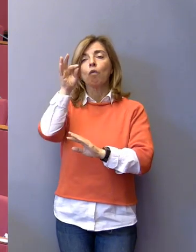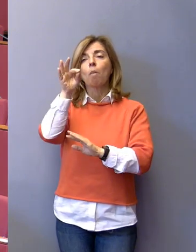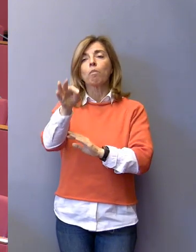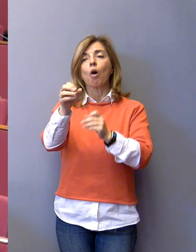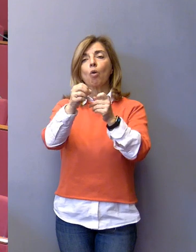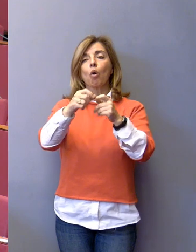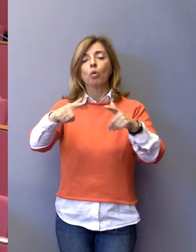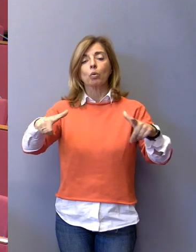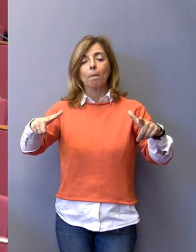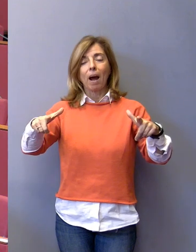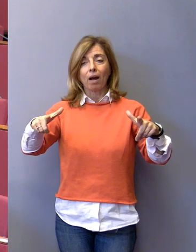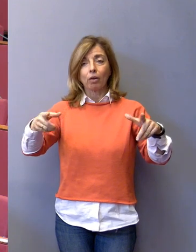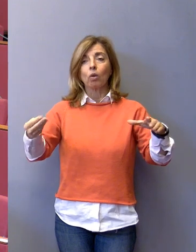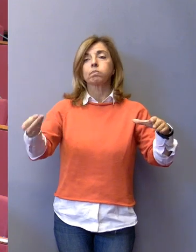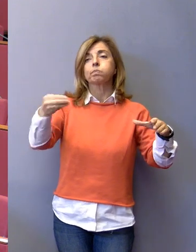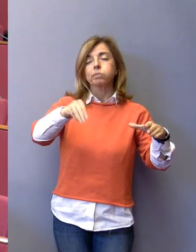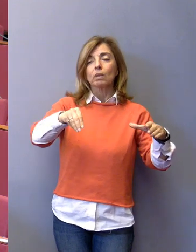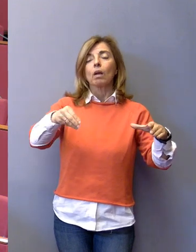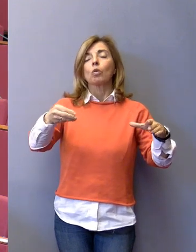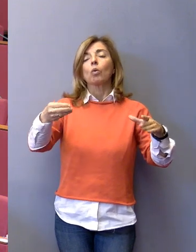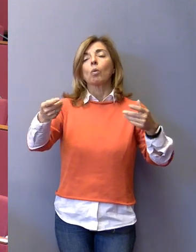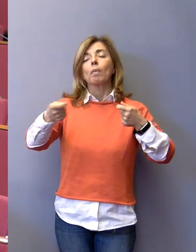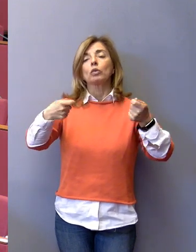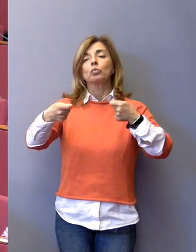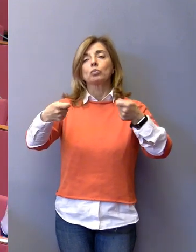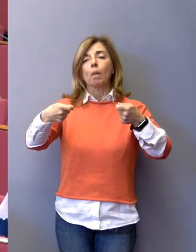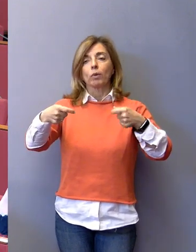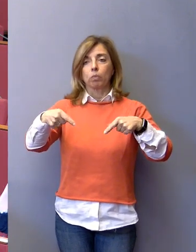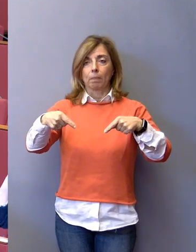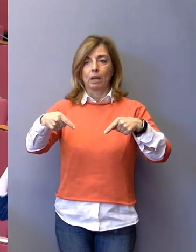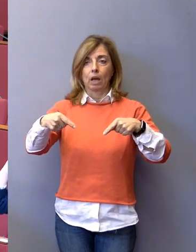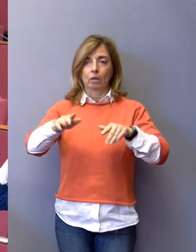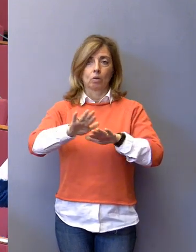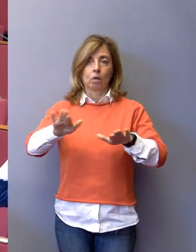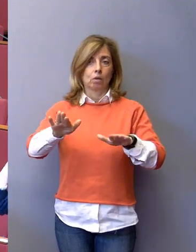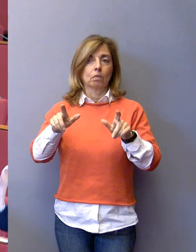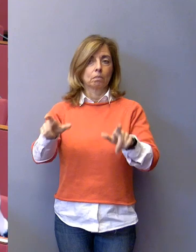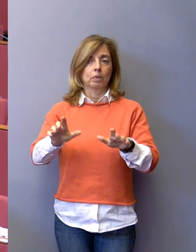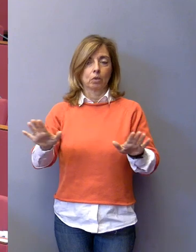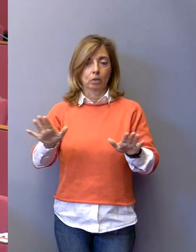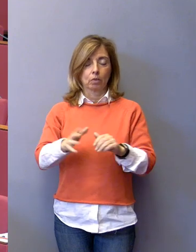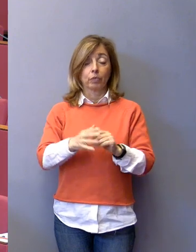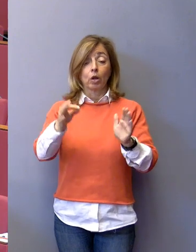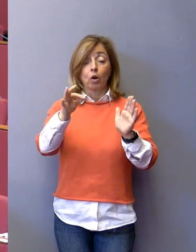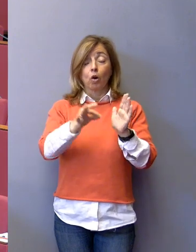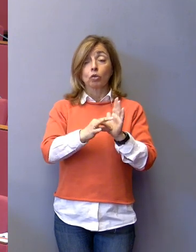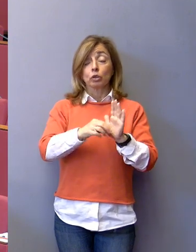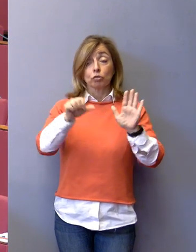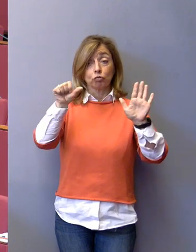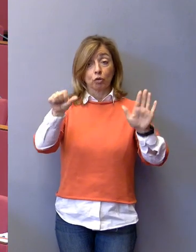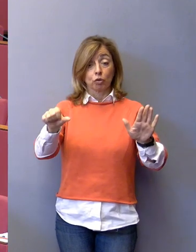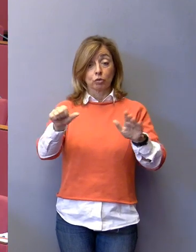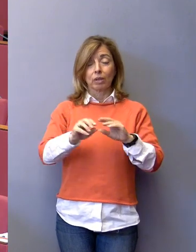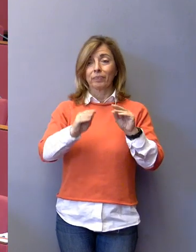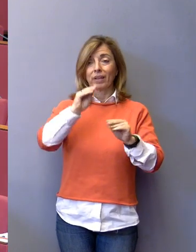media o grande struttura di vendita l'ordine del giorno successivo è l'ordine del giorno numero 6 chiedo che sulla de